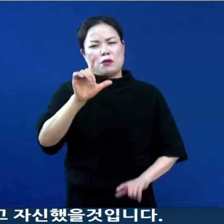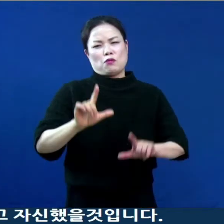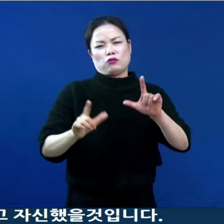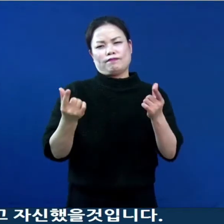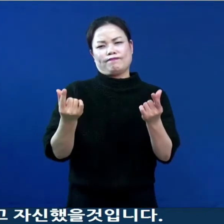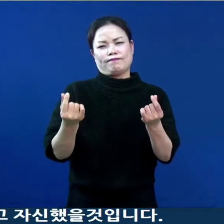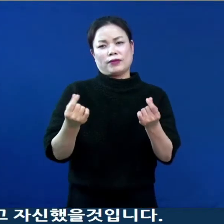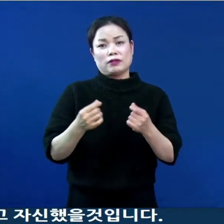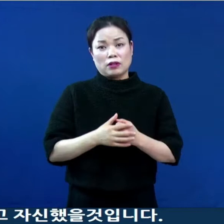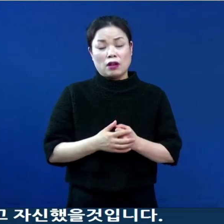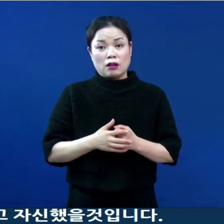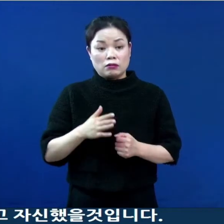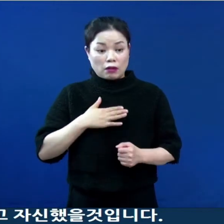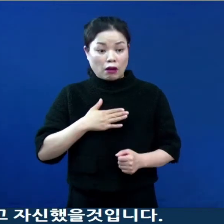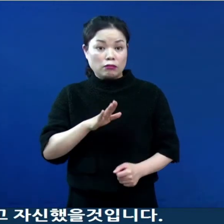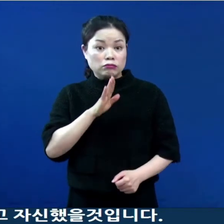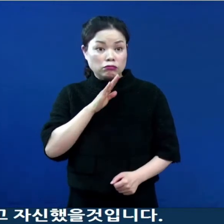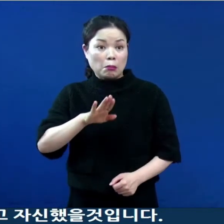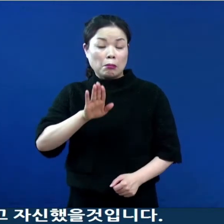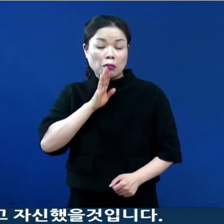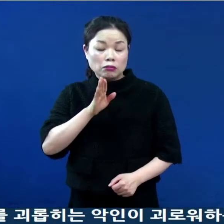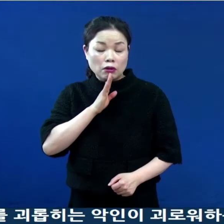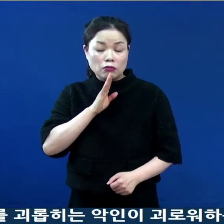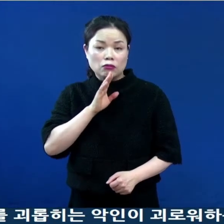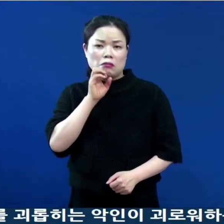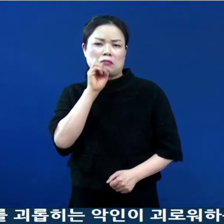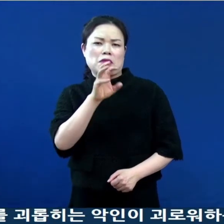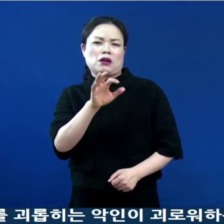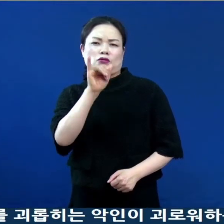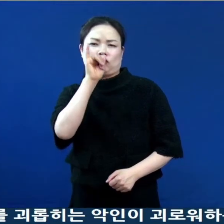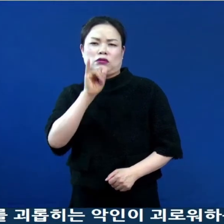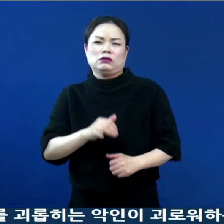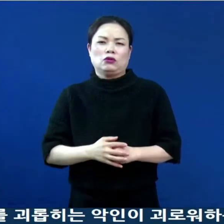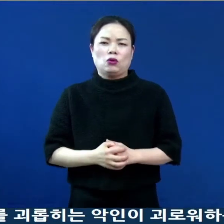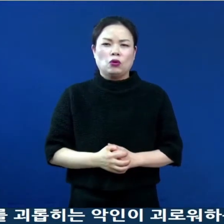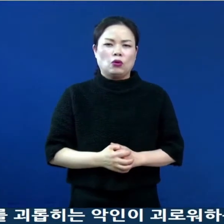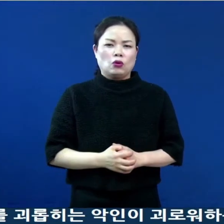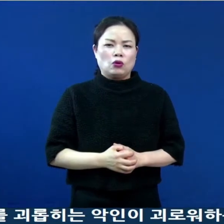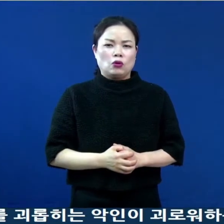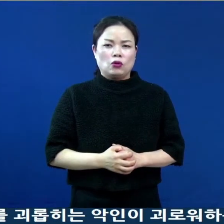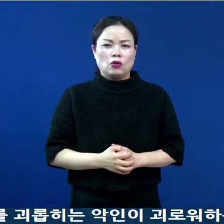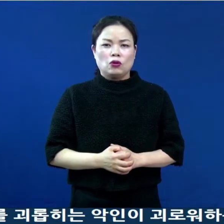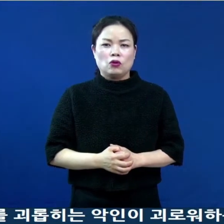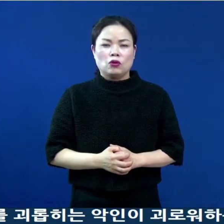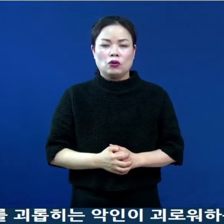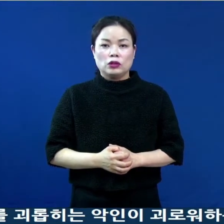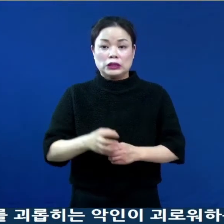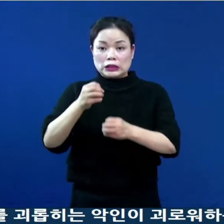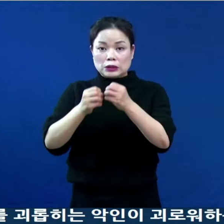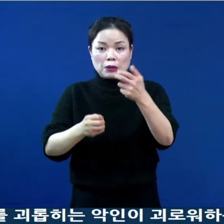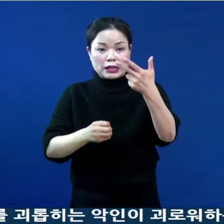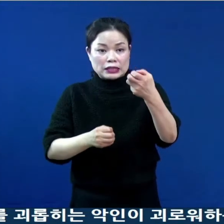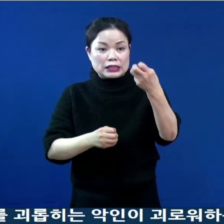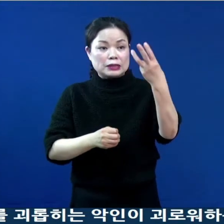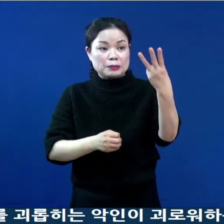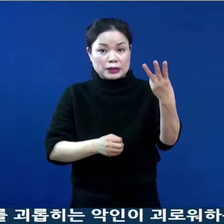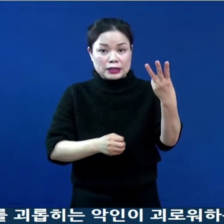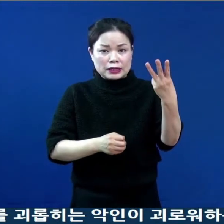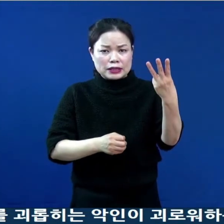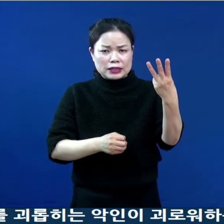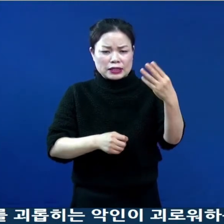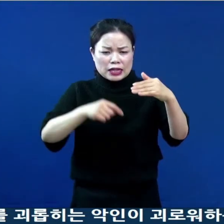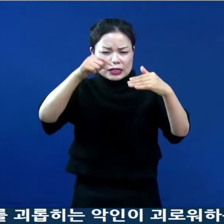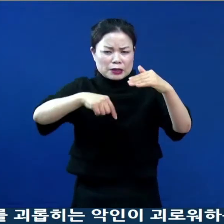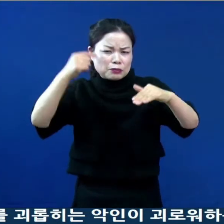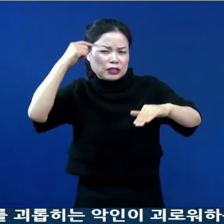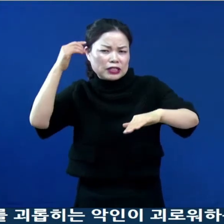그리고 나는 스스로 내가 옳다고 계속 주장할 수 있겠습니다. 시편 73편이 특별히 깊은